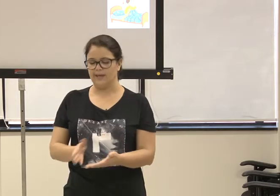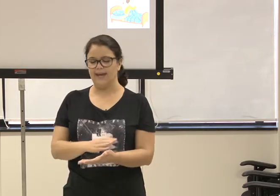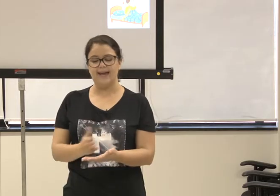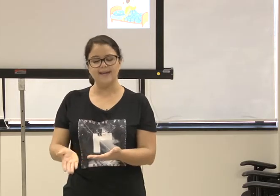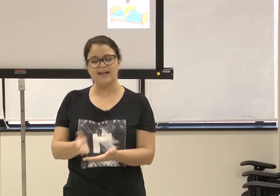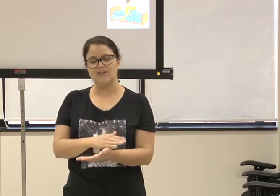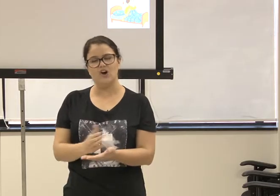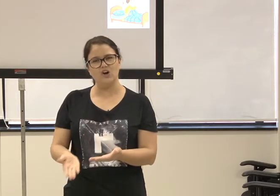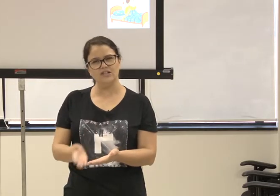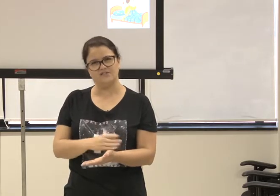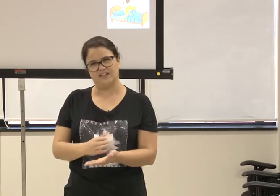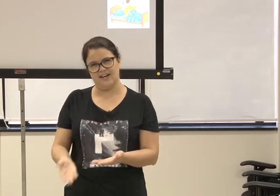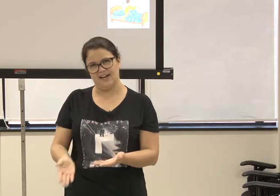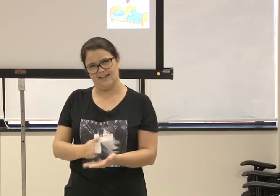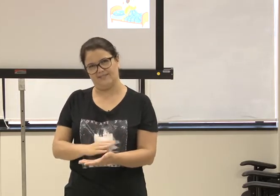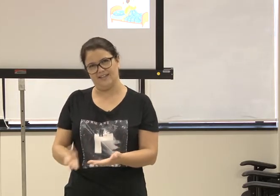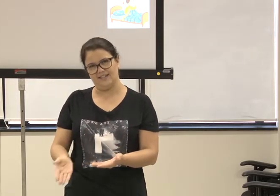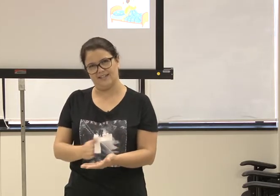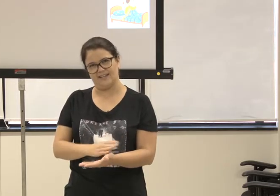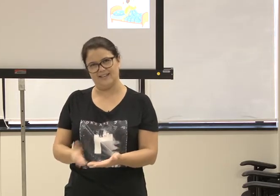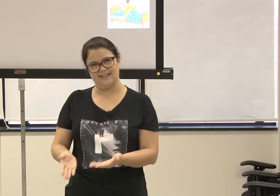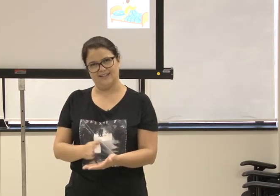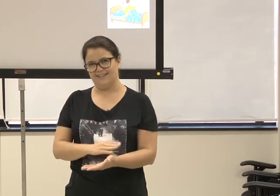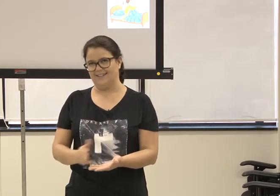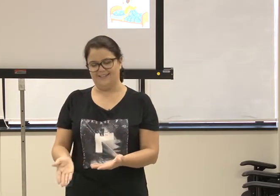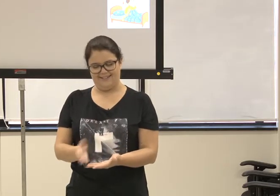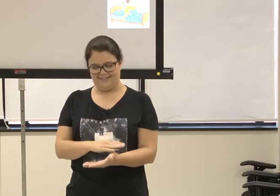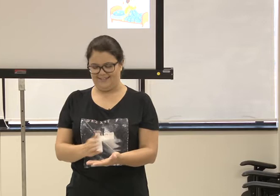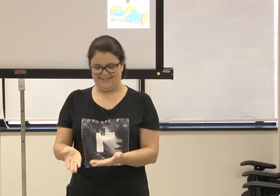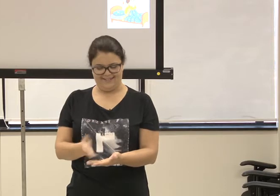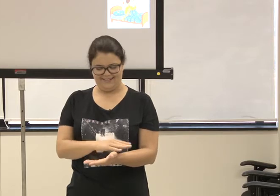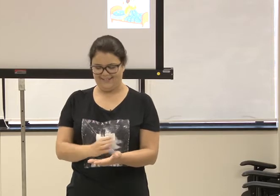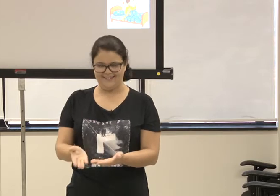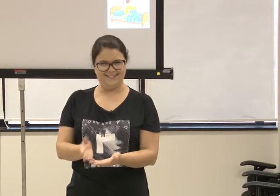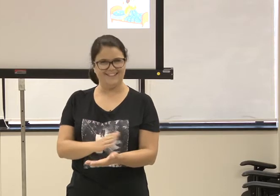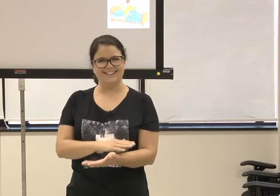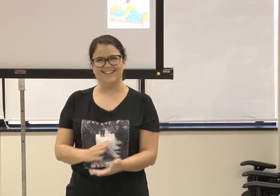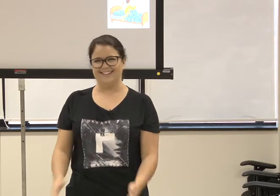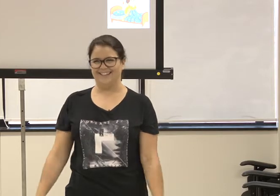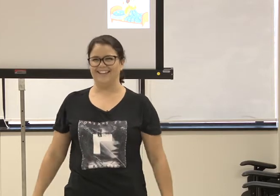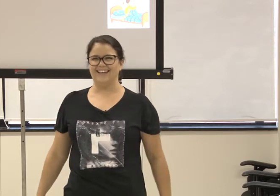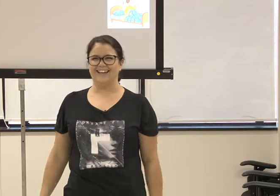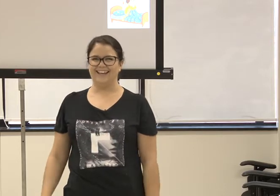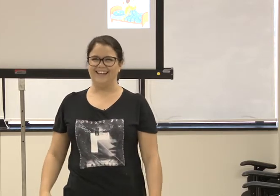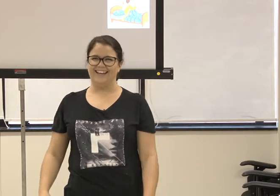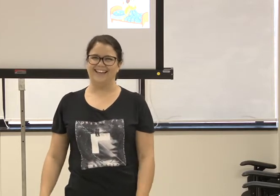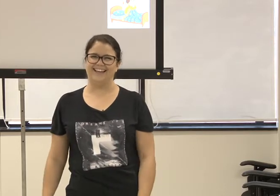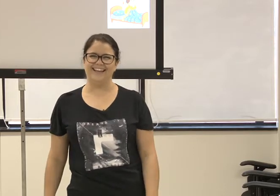Quem é que dava conta de virar a revista? Não, sim. Não, vira sim, vira da primeira pra última.